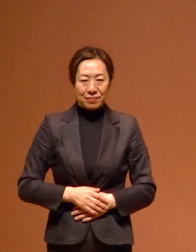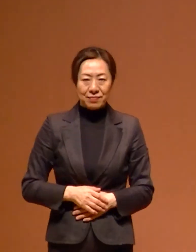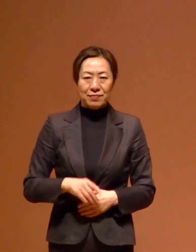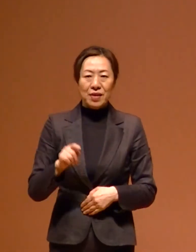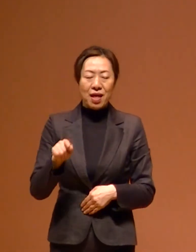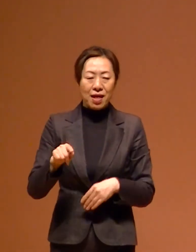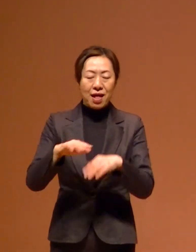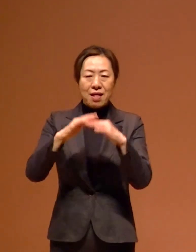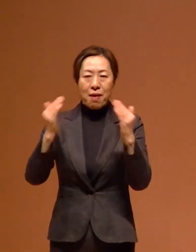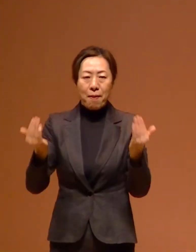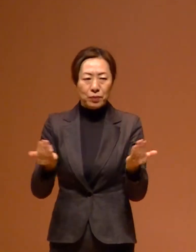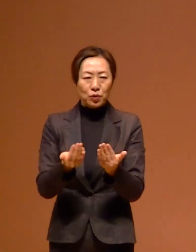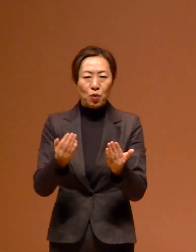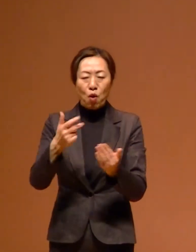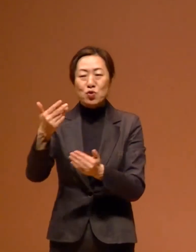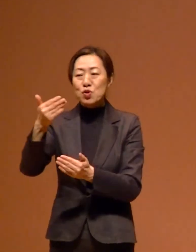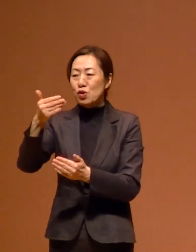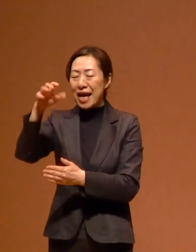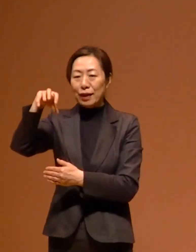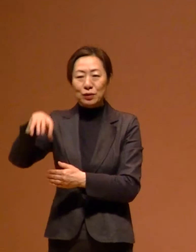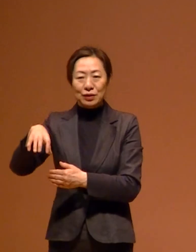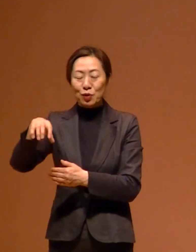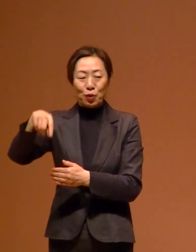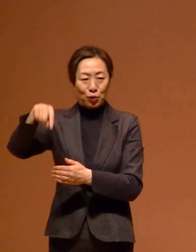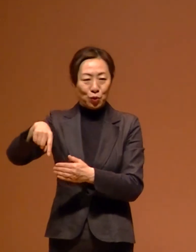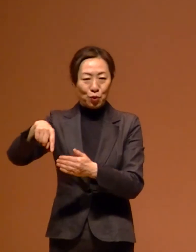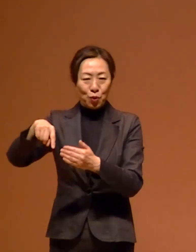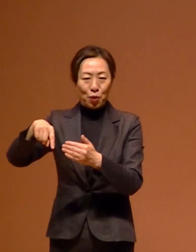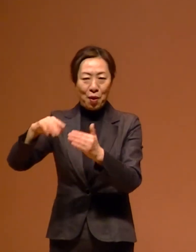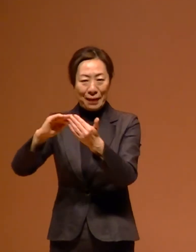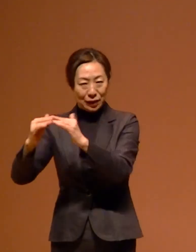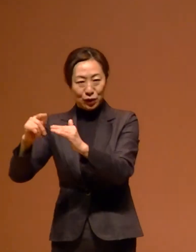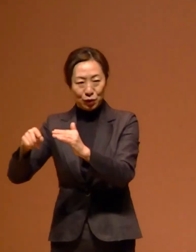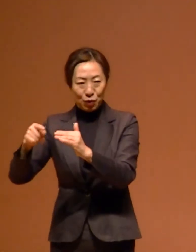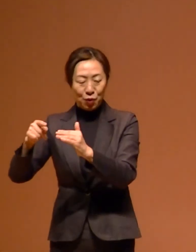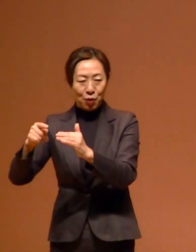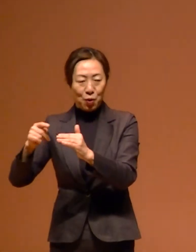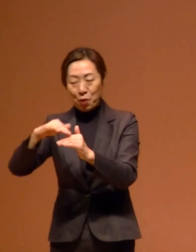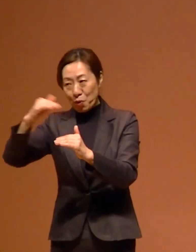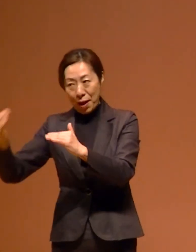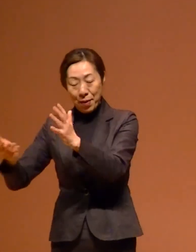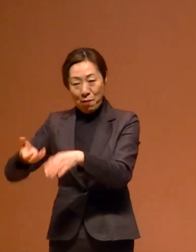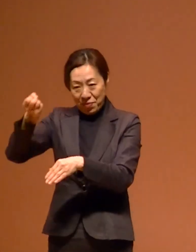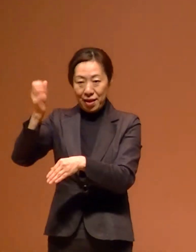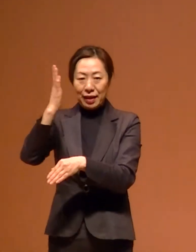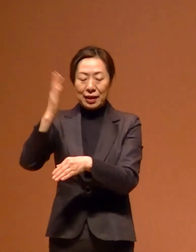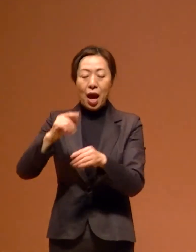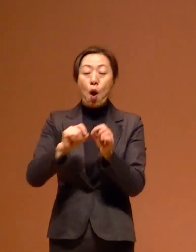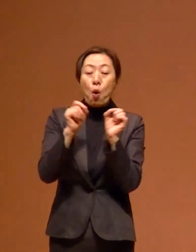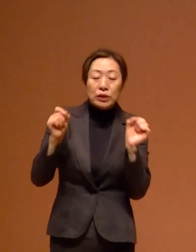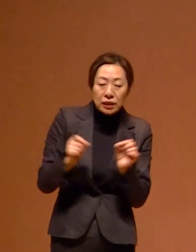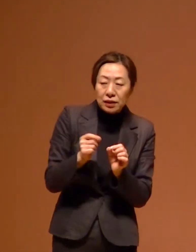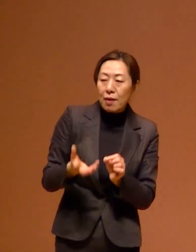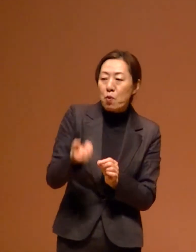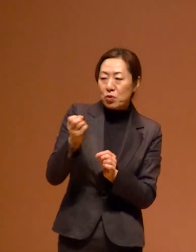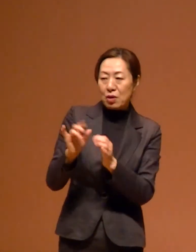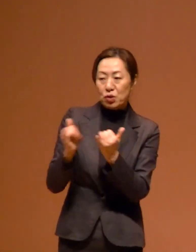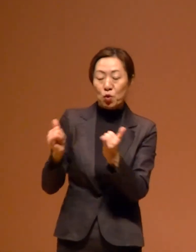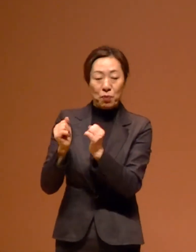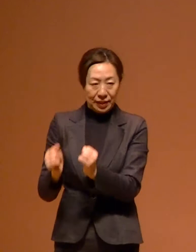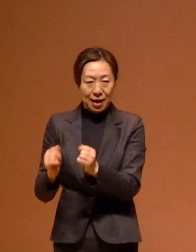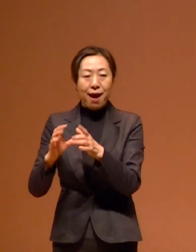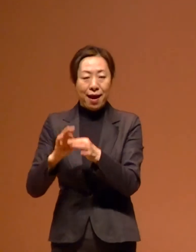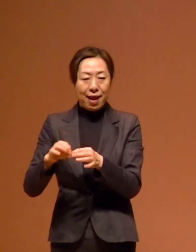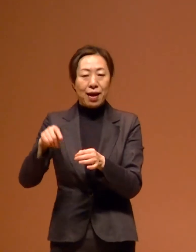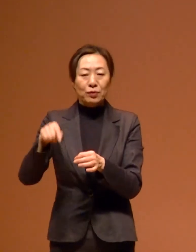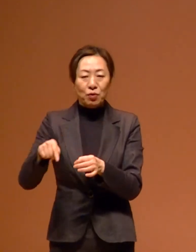全部が全部その契約校の山じゃなくて、個人の地権者もいたんで、それはその契約の仲